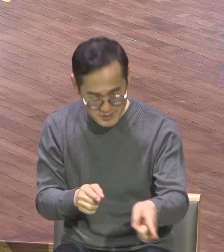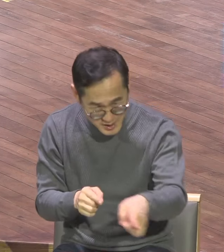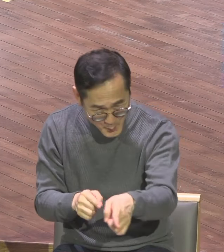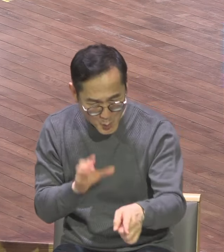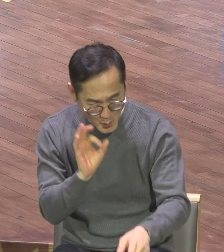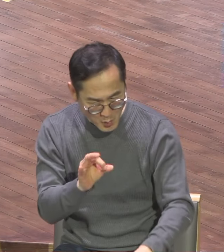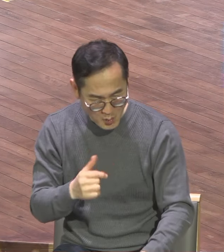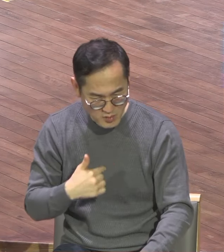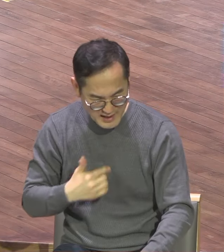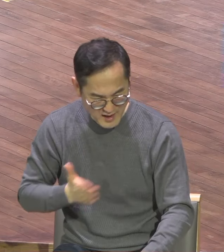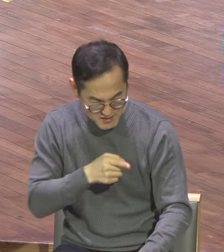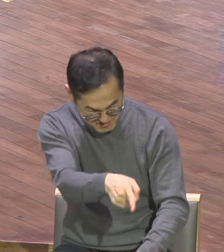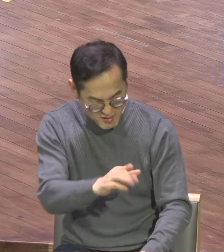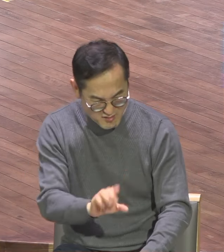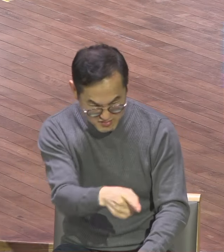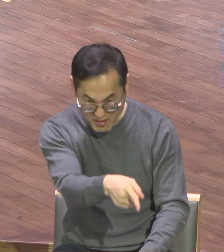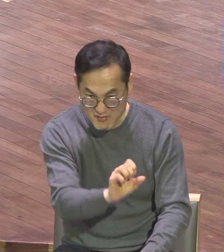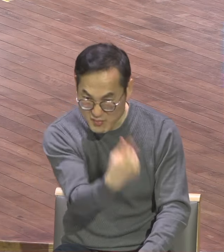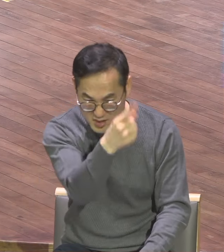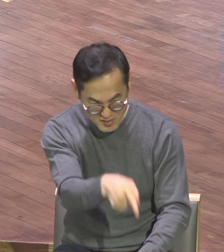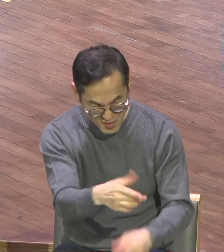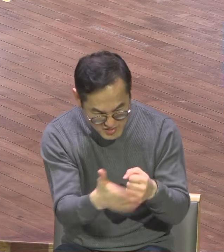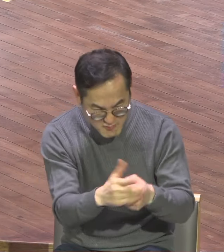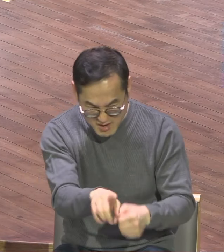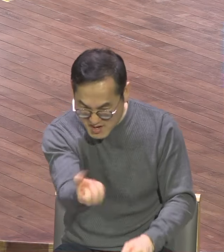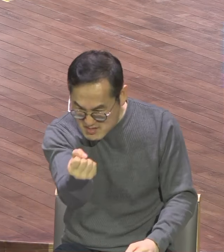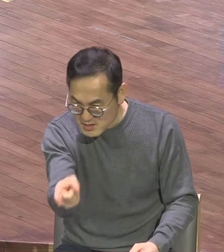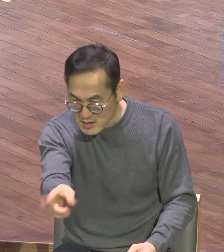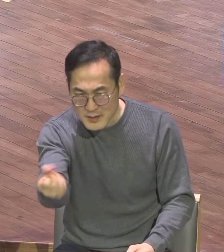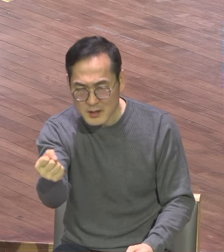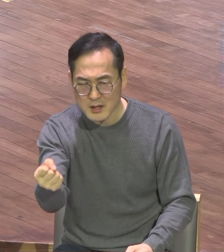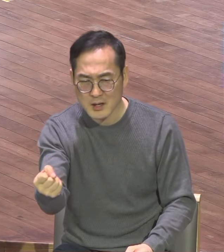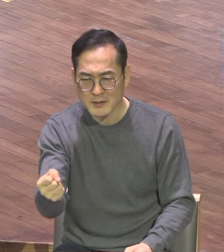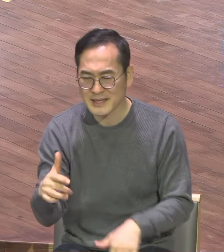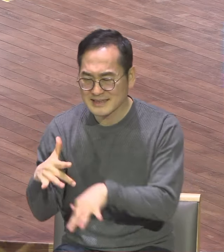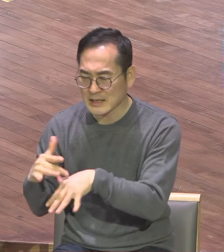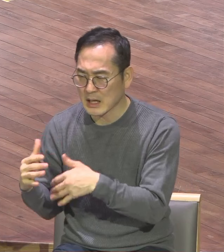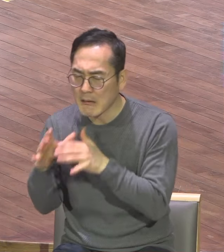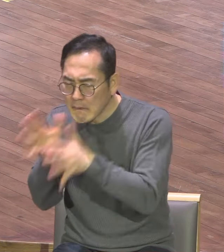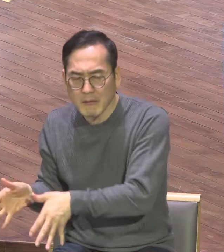가지고 현실의 상황 가지고 해석해 버리면 사단에게 당한다니까요.